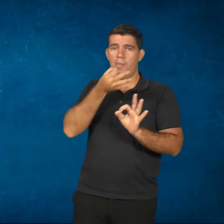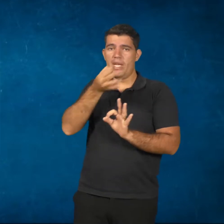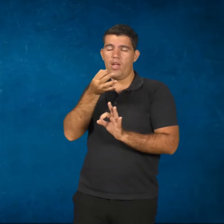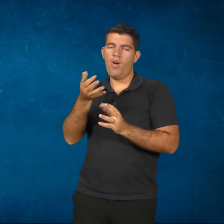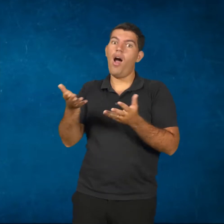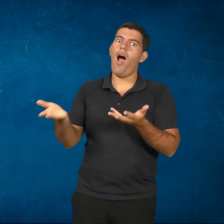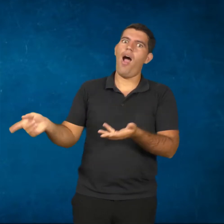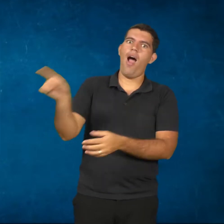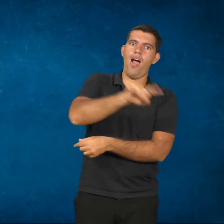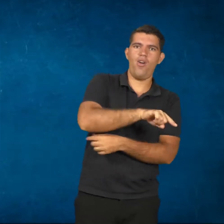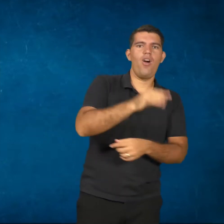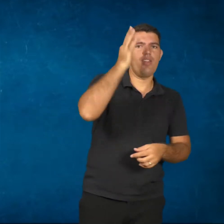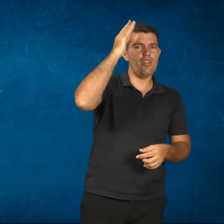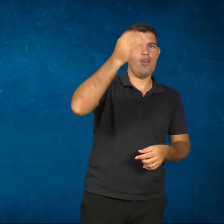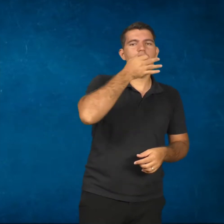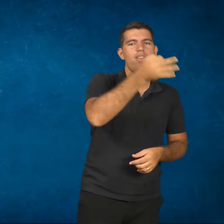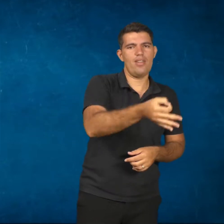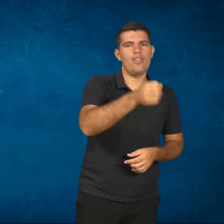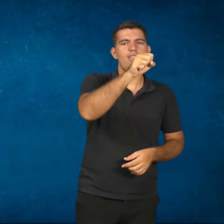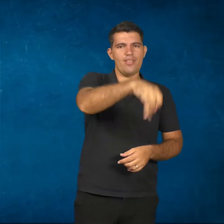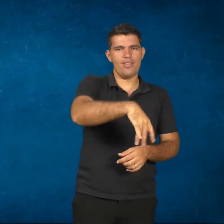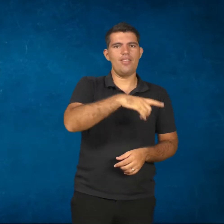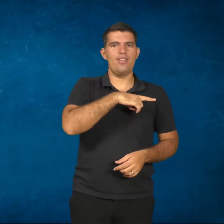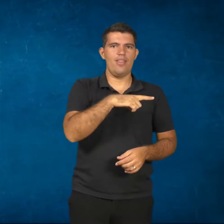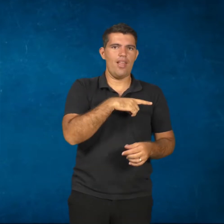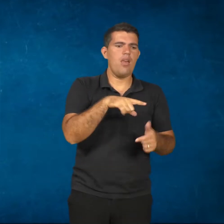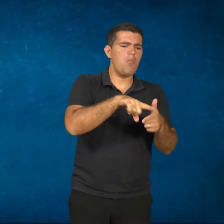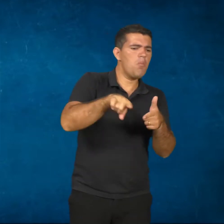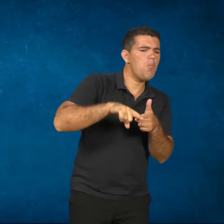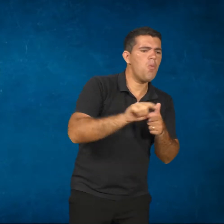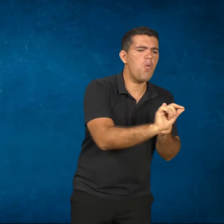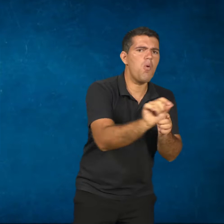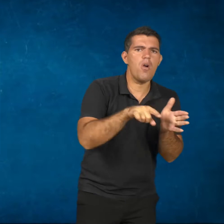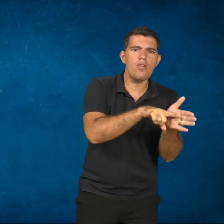teorias críticas, que problematizam. E depois elas vão